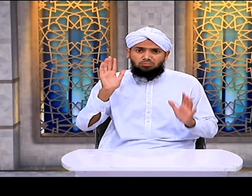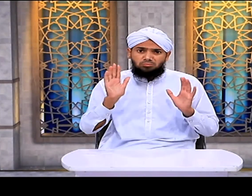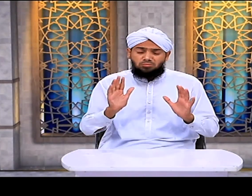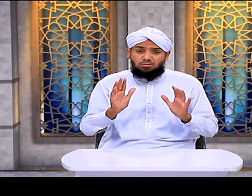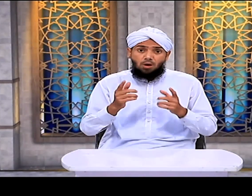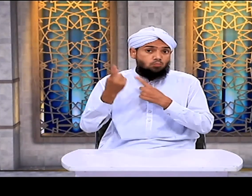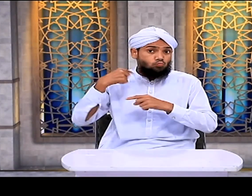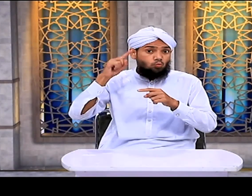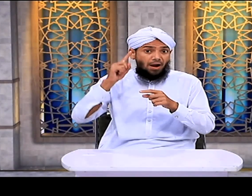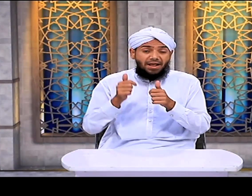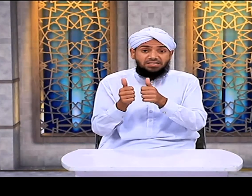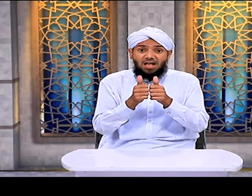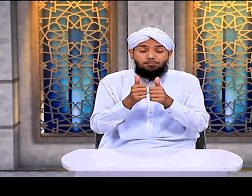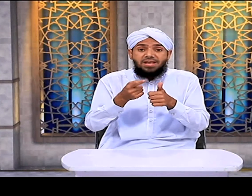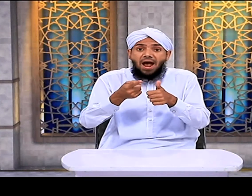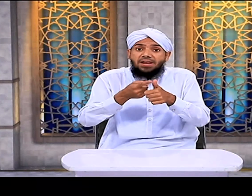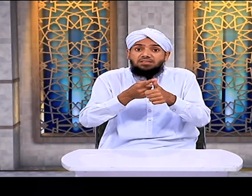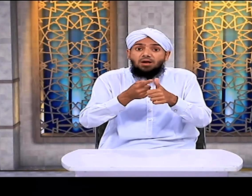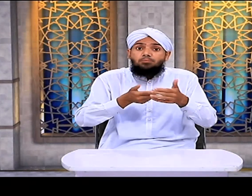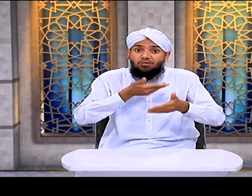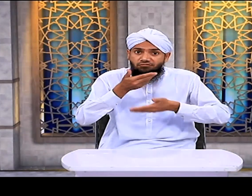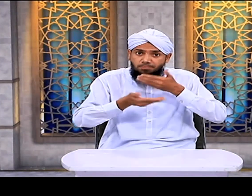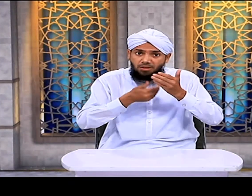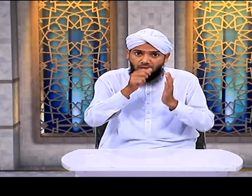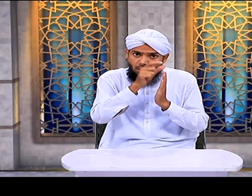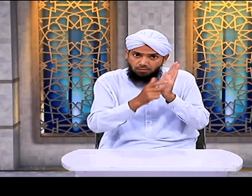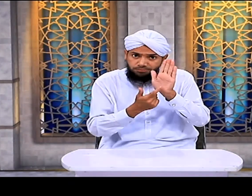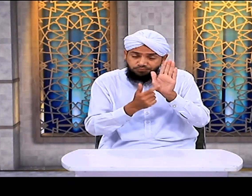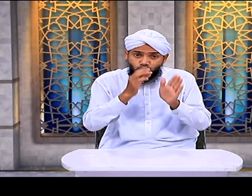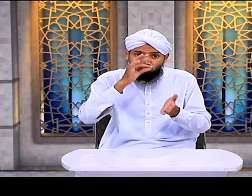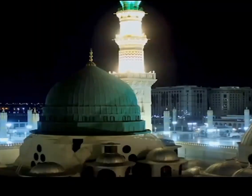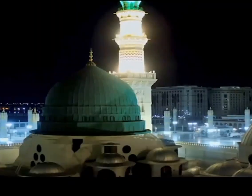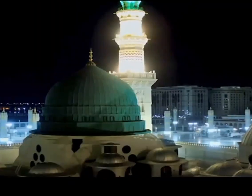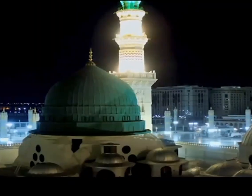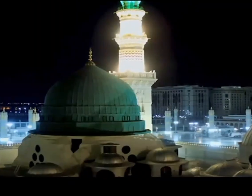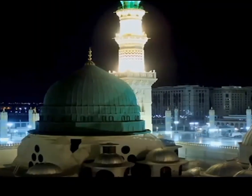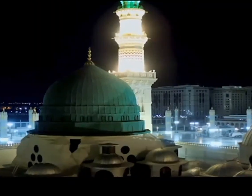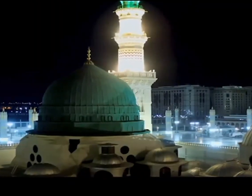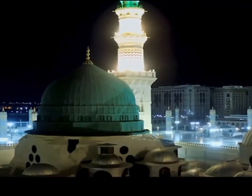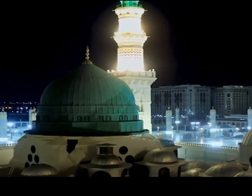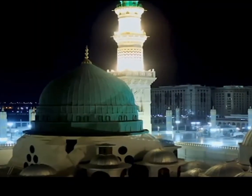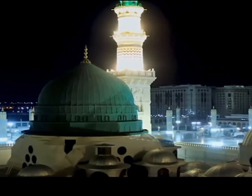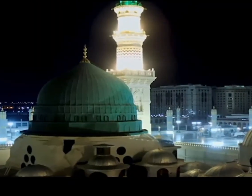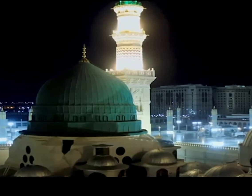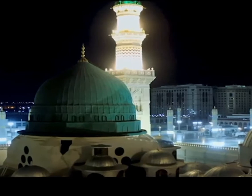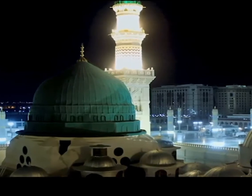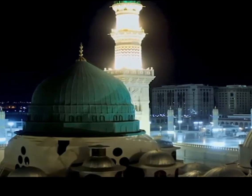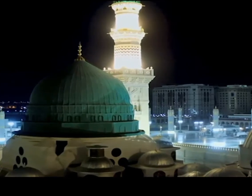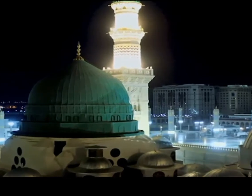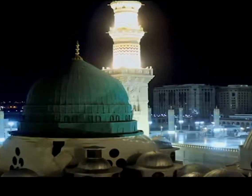رضی اللہ عنہ فرماتے ہیں، رسول اکرم نور مجسم صلی اللہ علیہ وآلہ وصحبہ وسلم نے